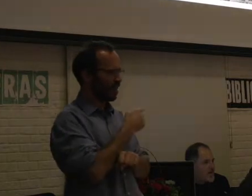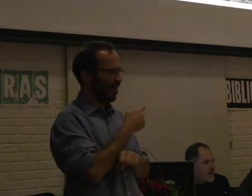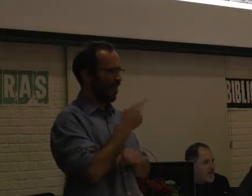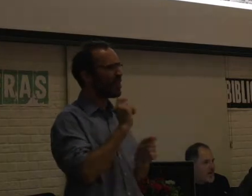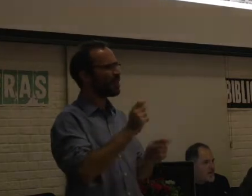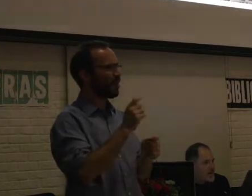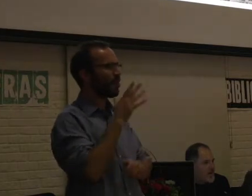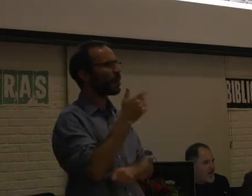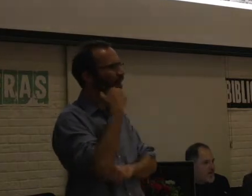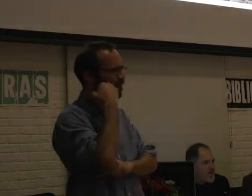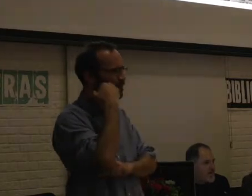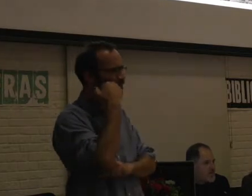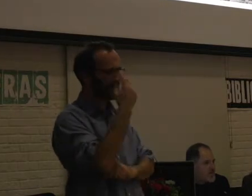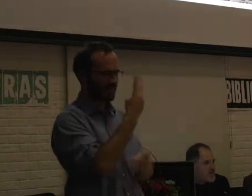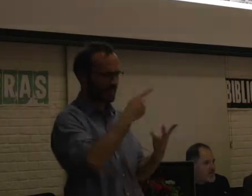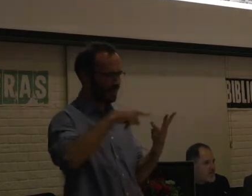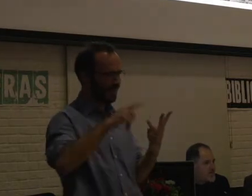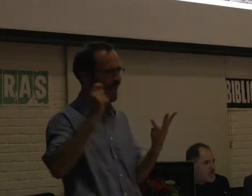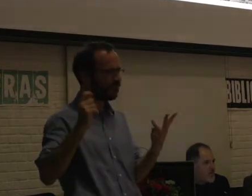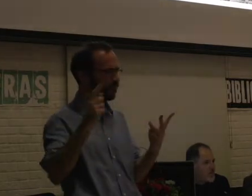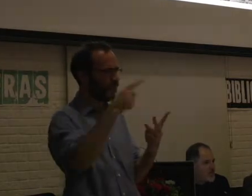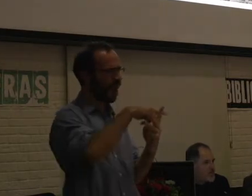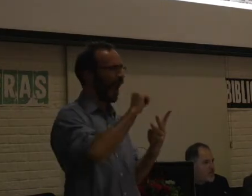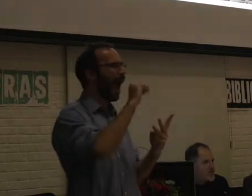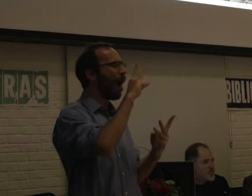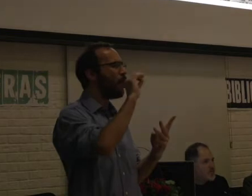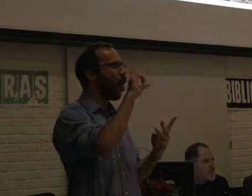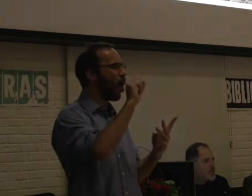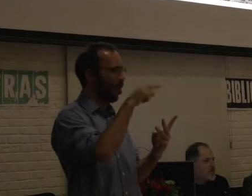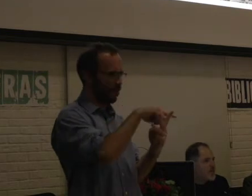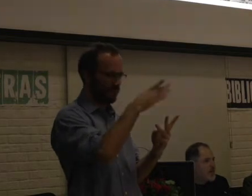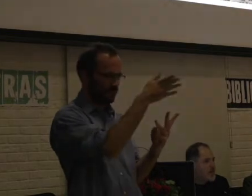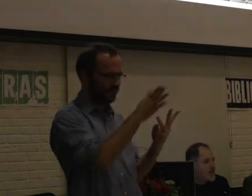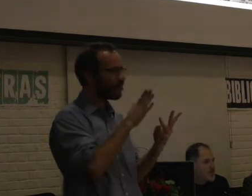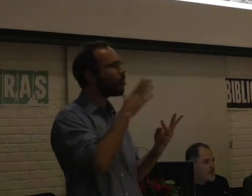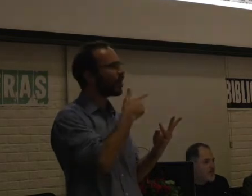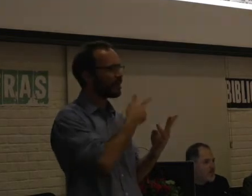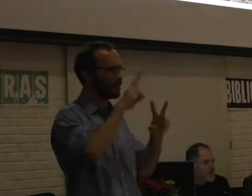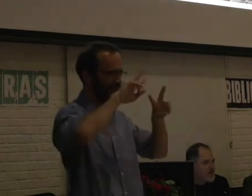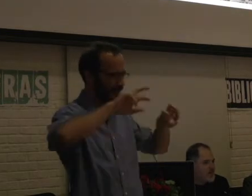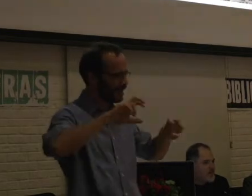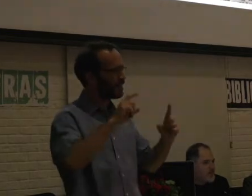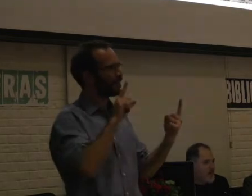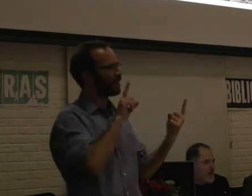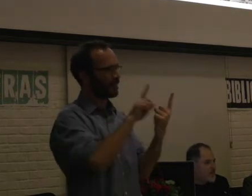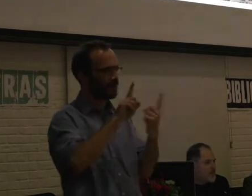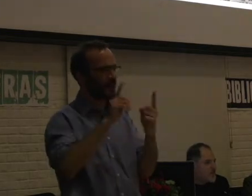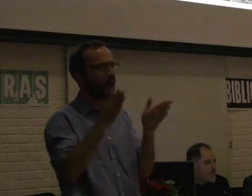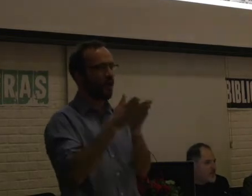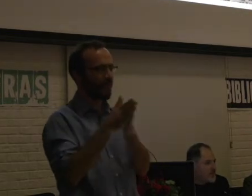en la tríada de dioses del Salón del Prado. Bueno, pues yo estuve indagando, preguntando a compañeros a ver si me podían dar